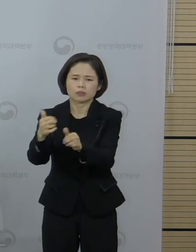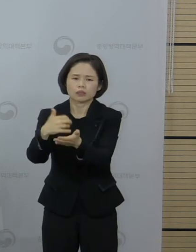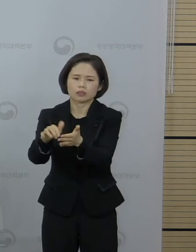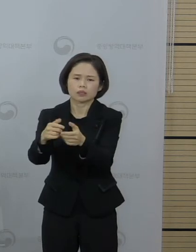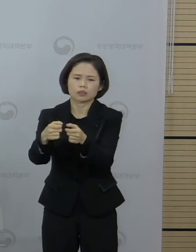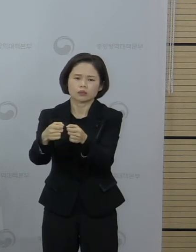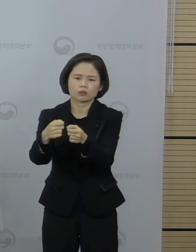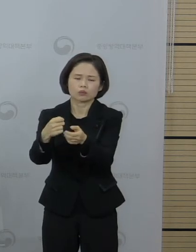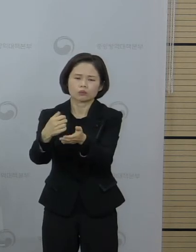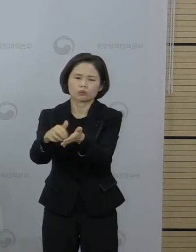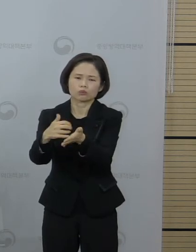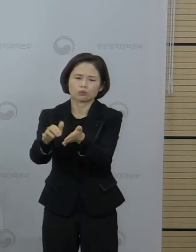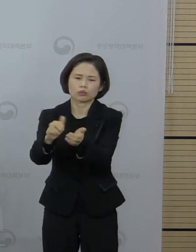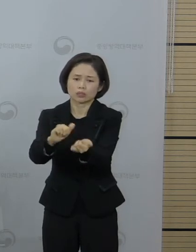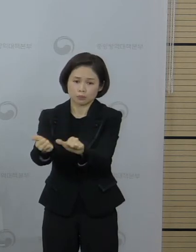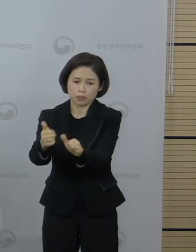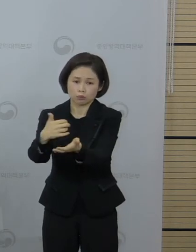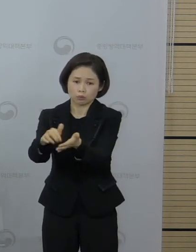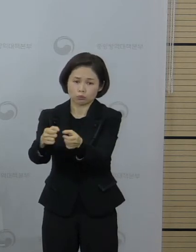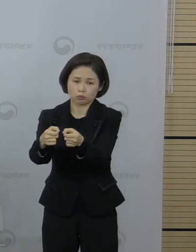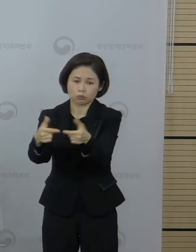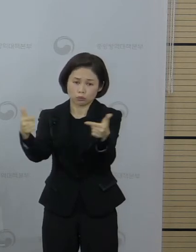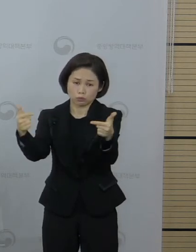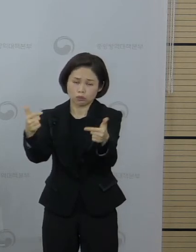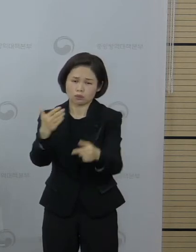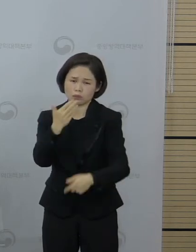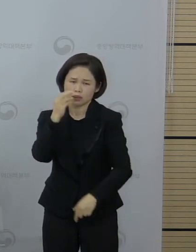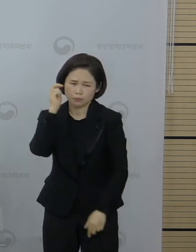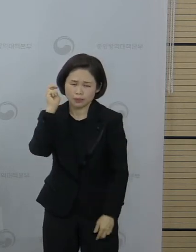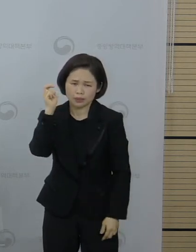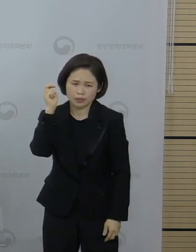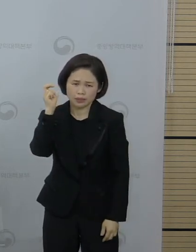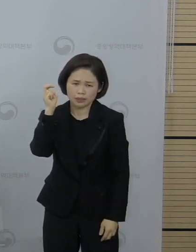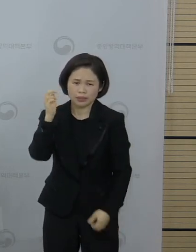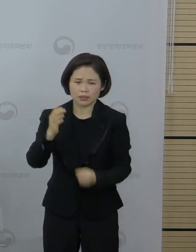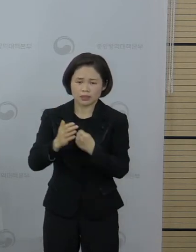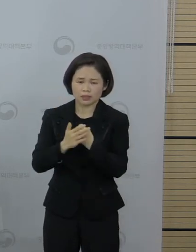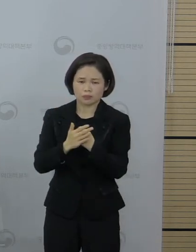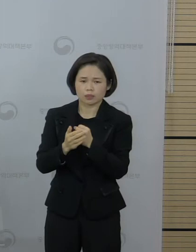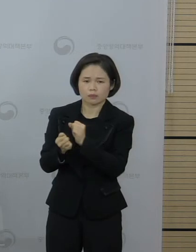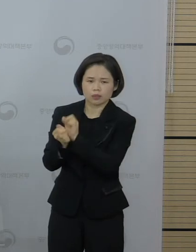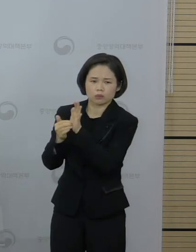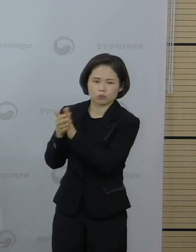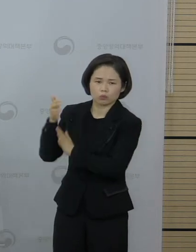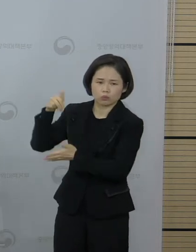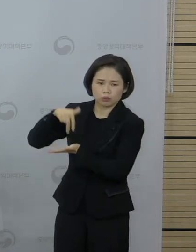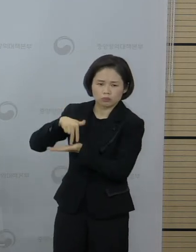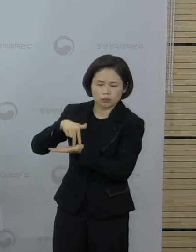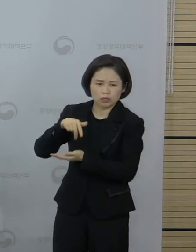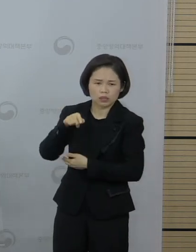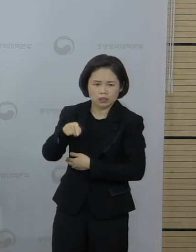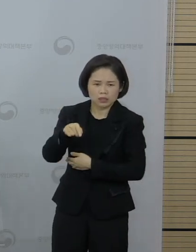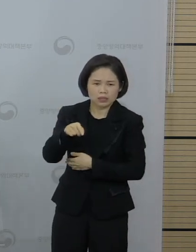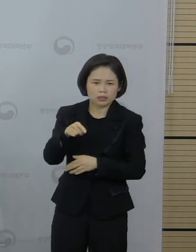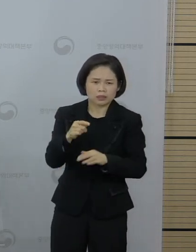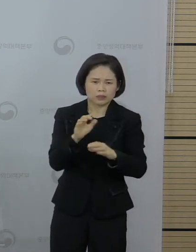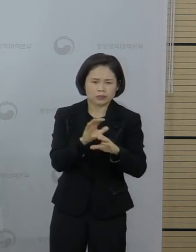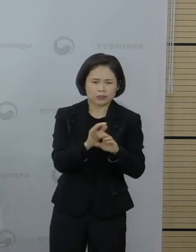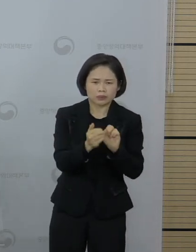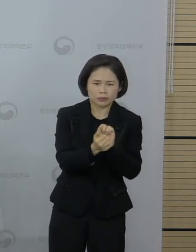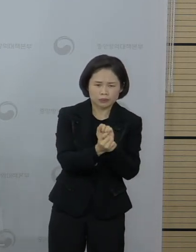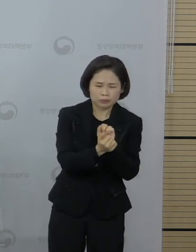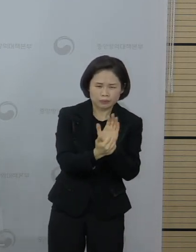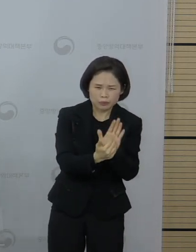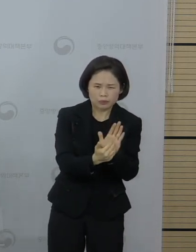높은 상황이어서 더욱더 이런 부분에 최선의 노력을 다하도록 하겠습니다. 다만 이 부분이